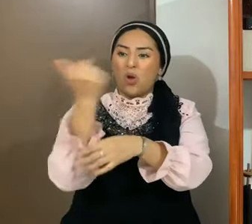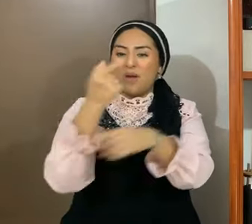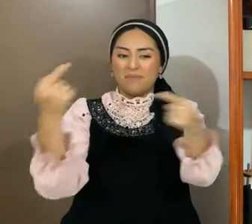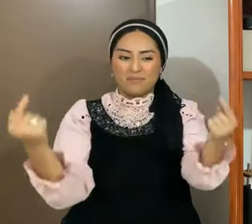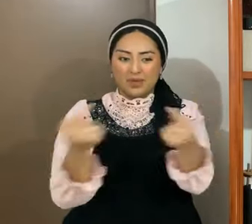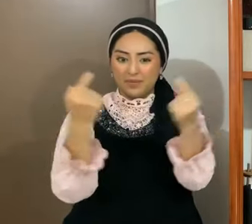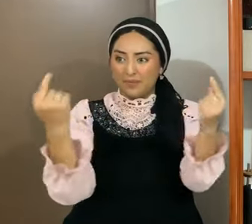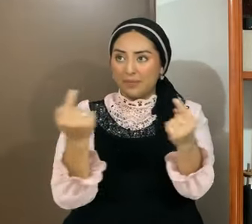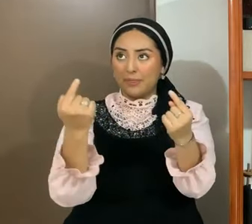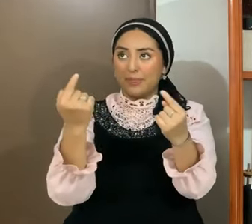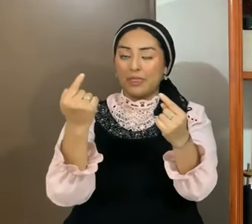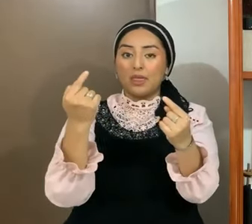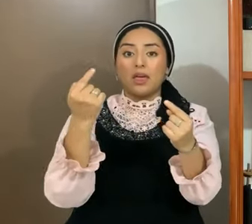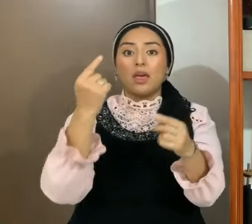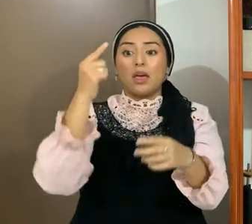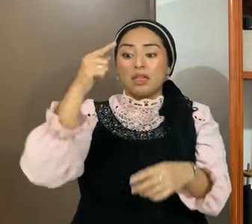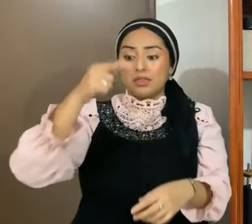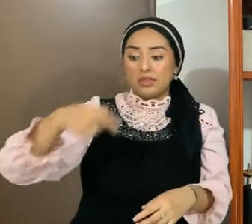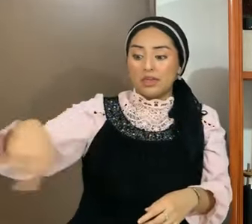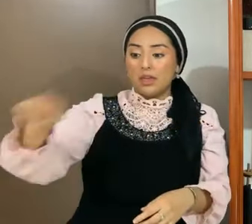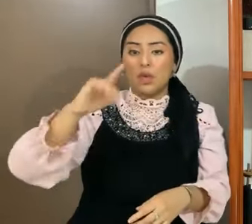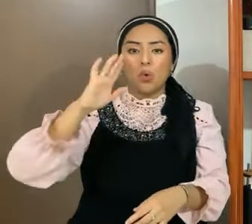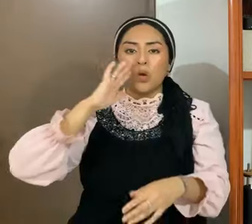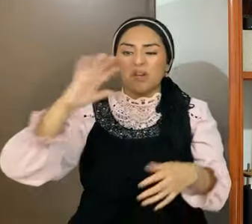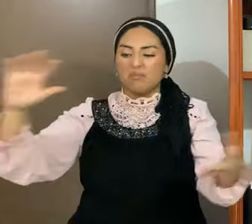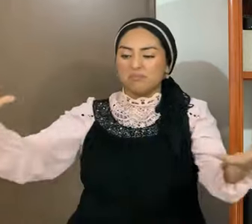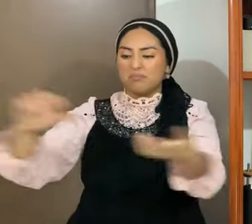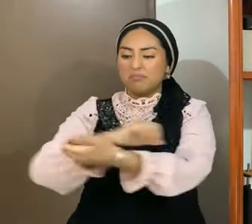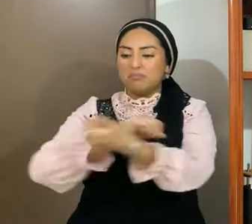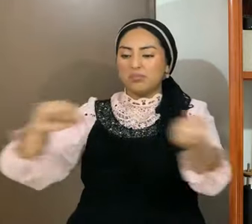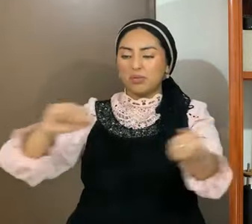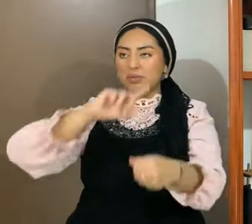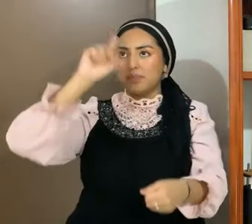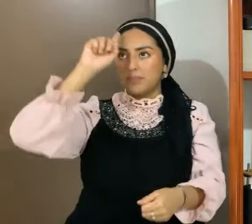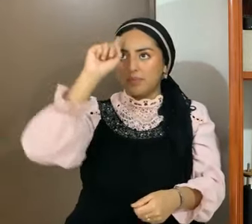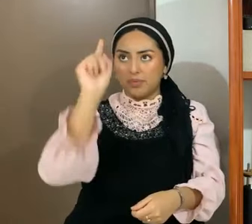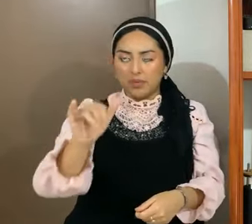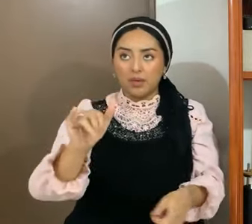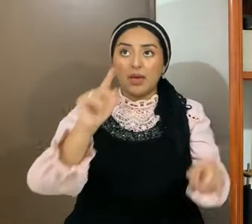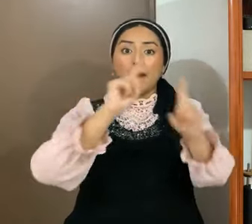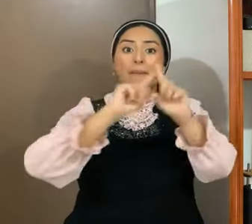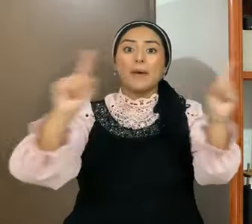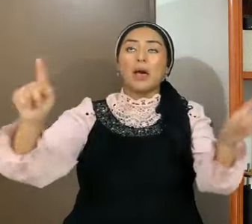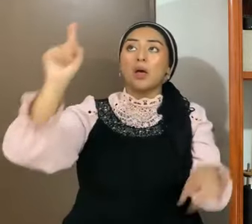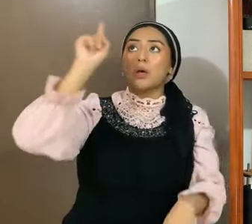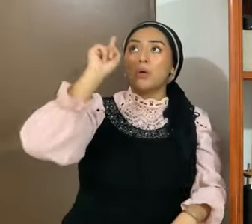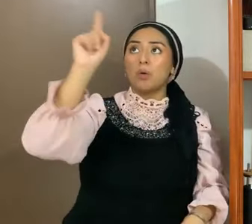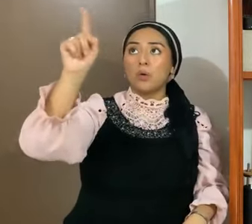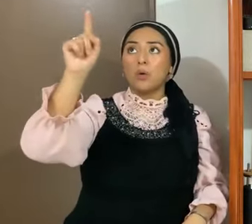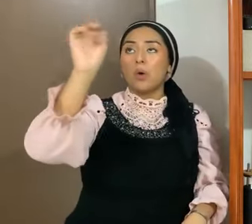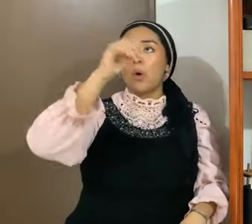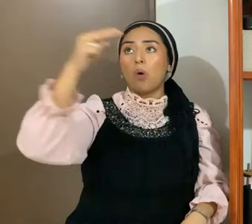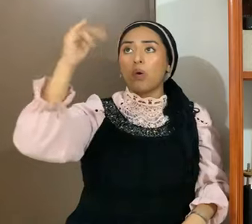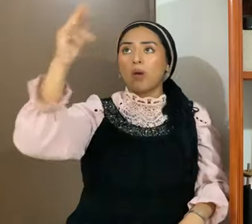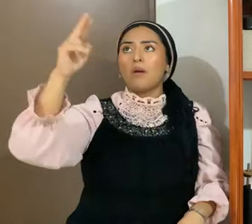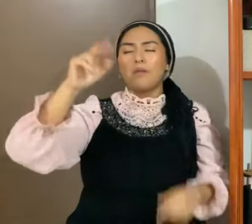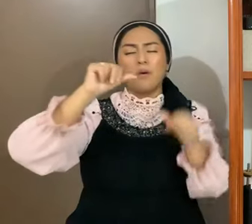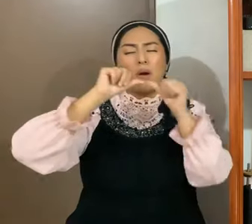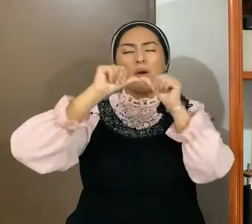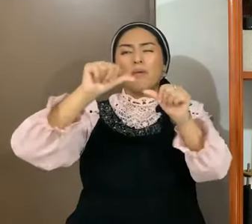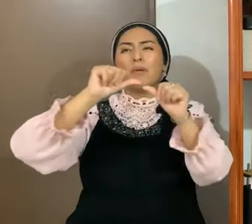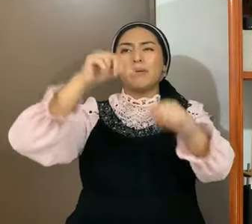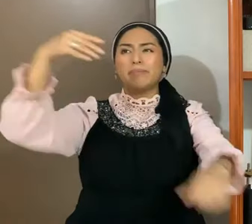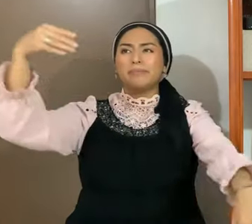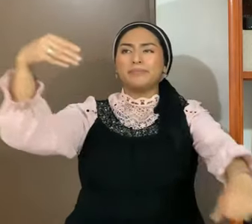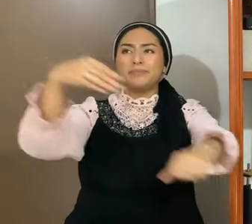hacen iniquidad, es para ser destruidos eternamente. Mas tú, Yahweh, para siempre eres